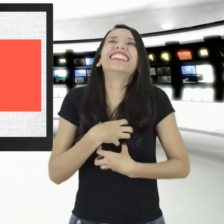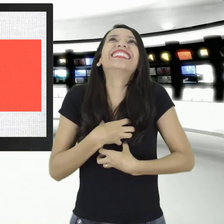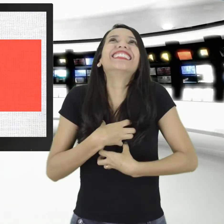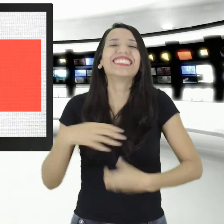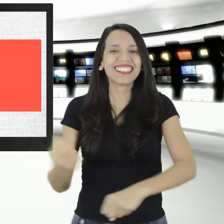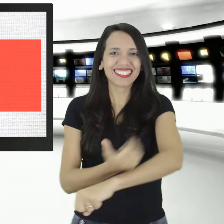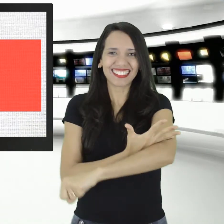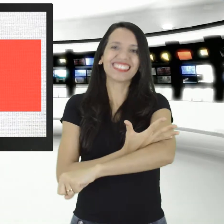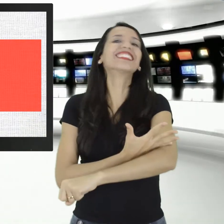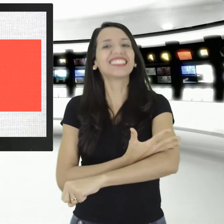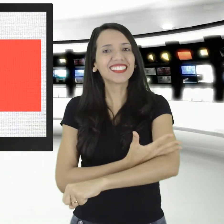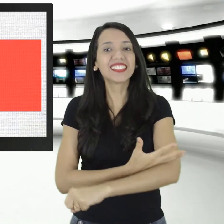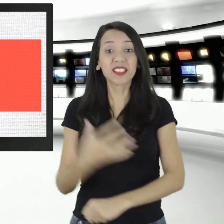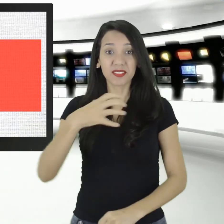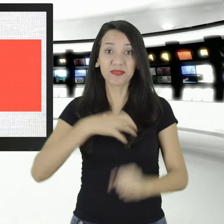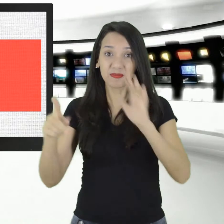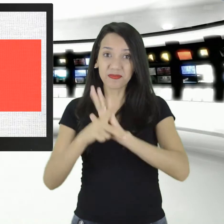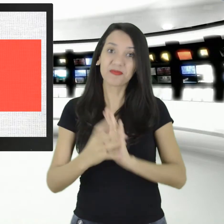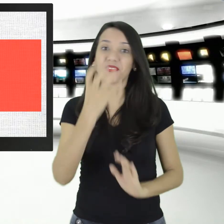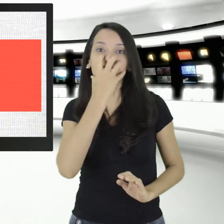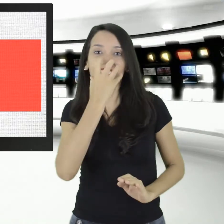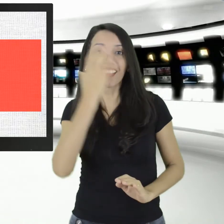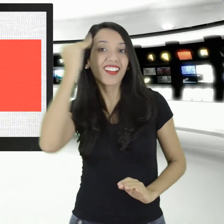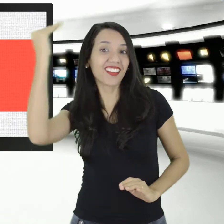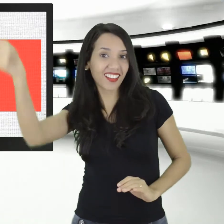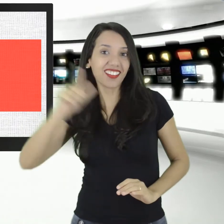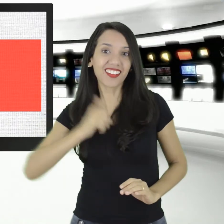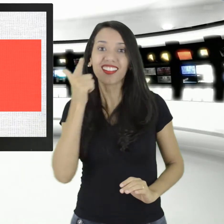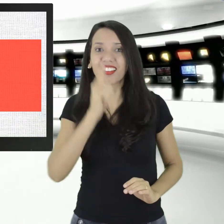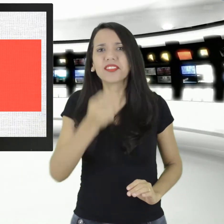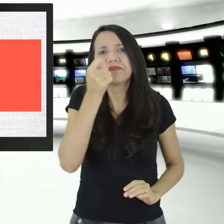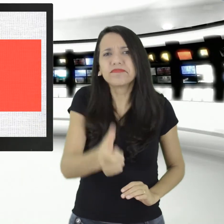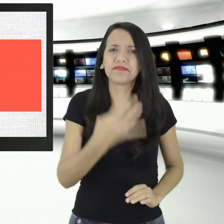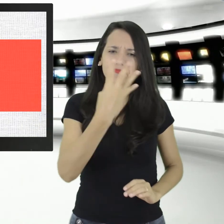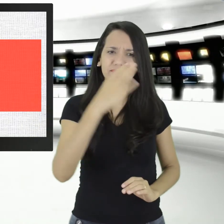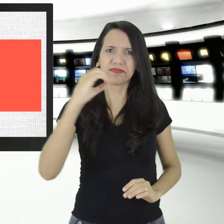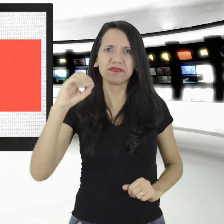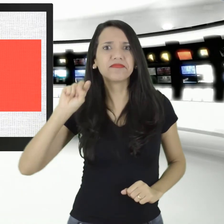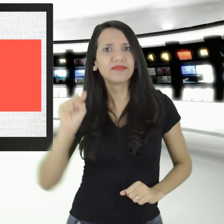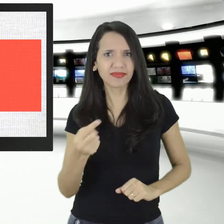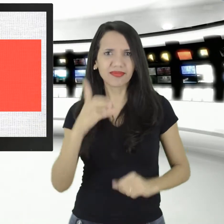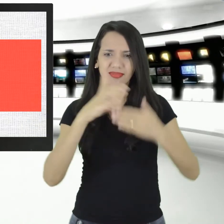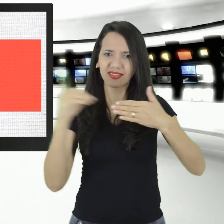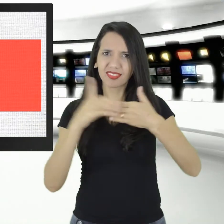marcantes toma de chicote fez com que ela conseguisse quase 400 mil dólares para